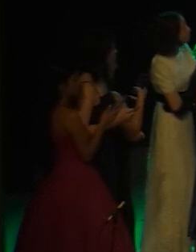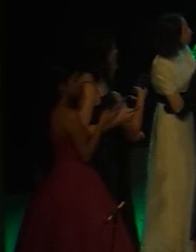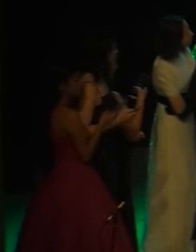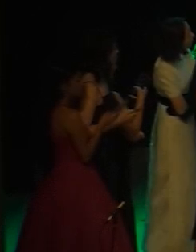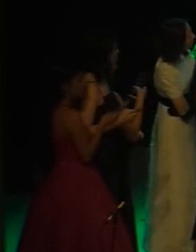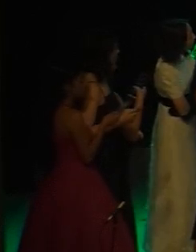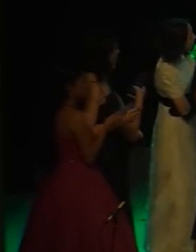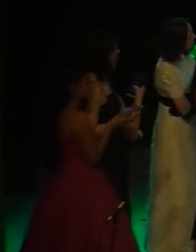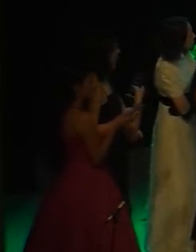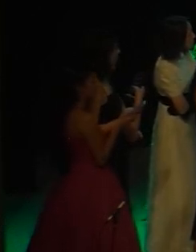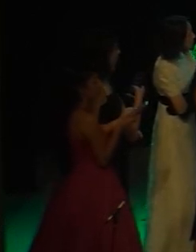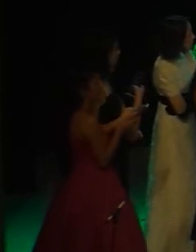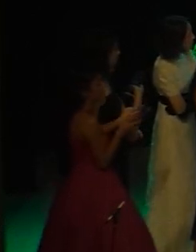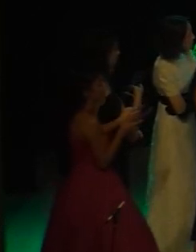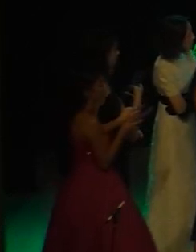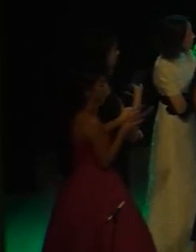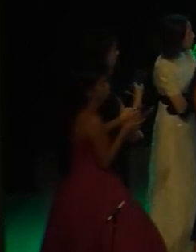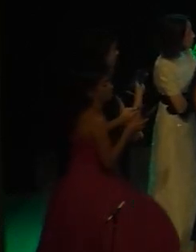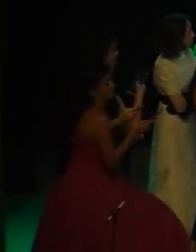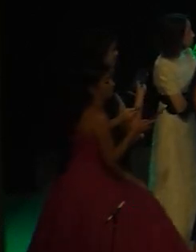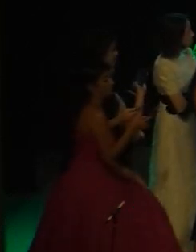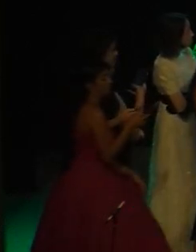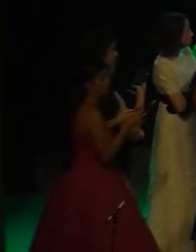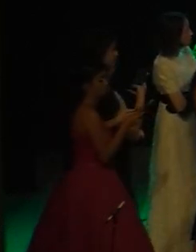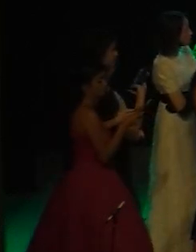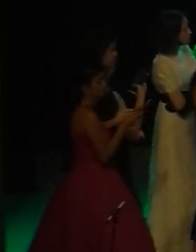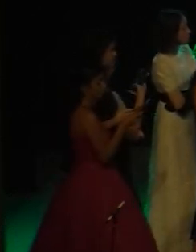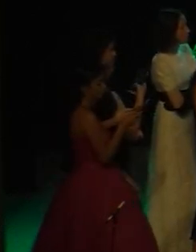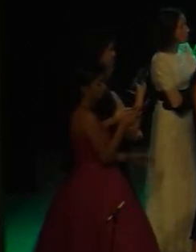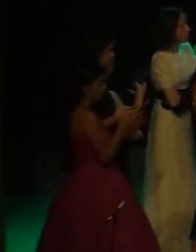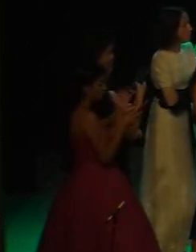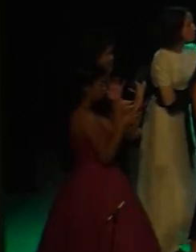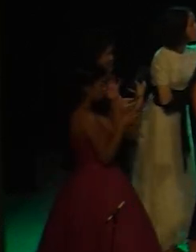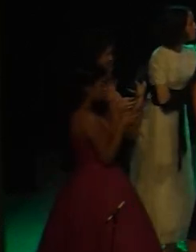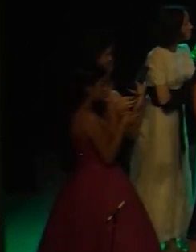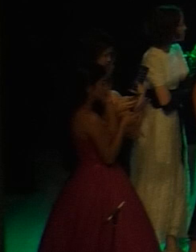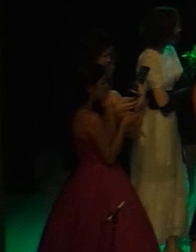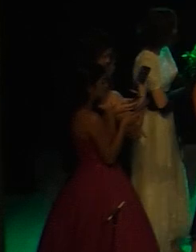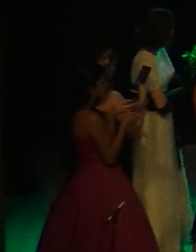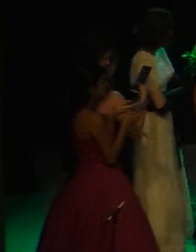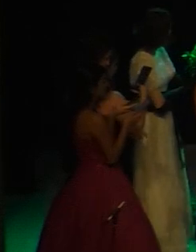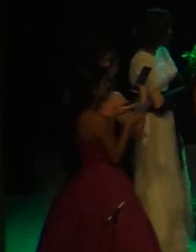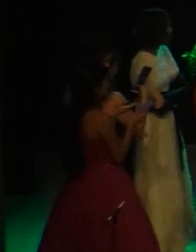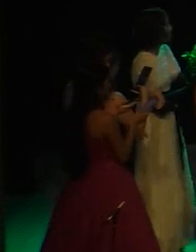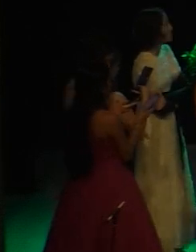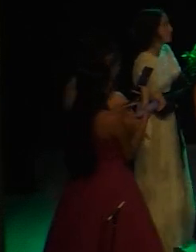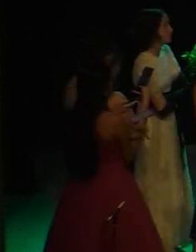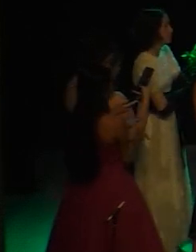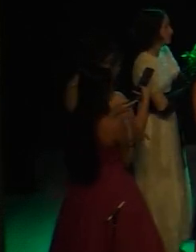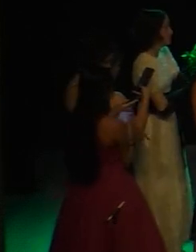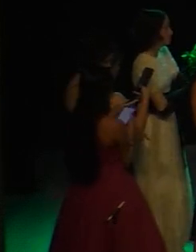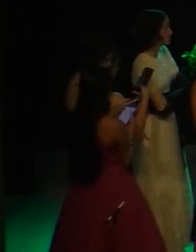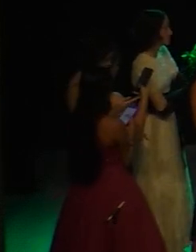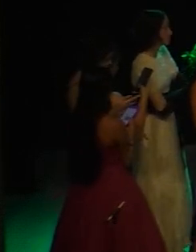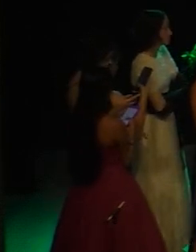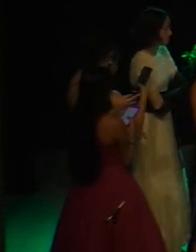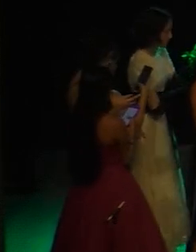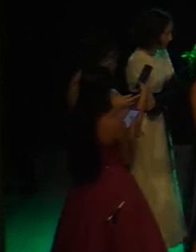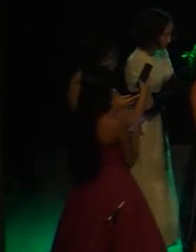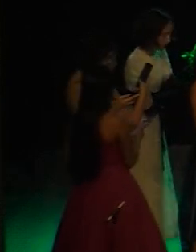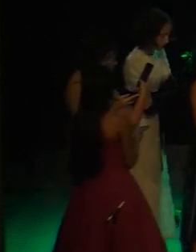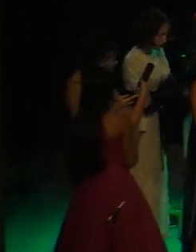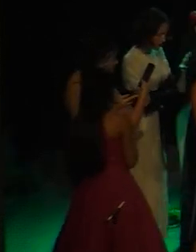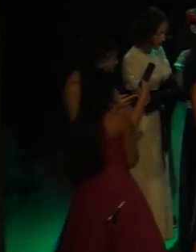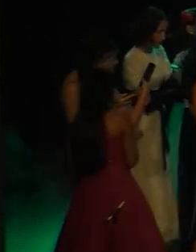nós não fizemos nada, não. Pois é, nós não estamos de mal com ninguém. Estavam se fingindo de santinho para nós, não é? A gente não devia ter